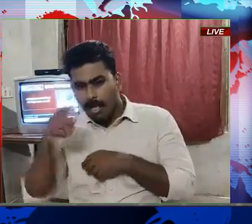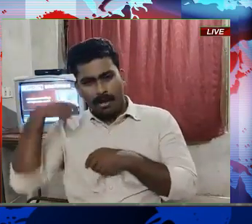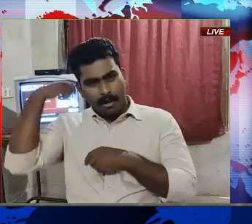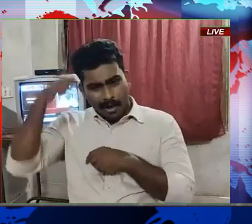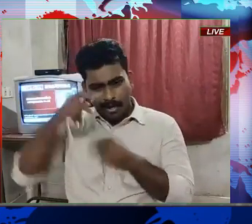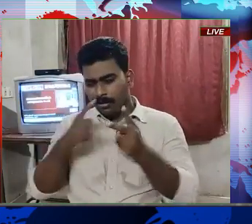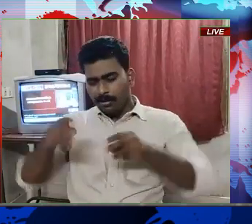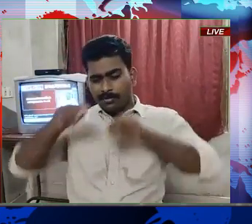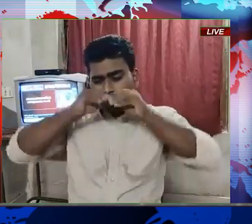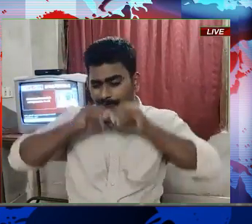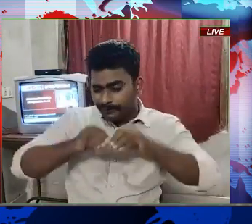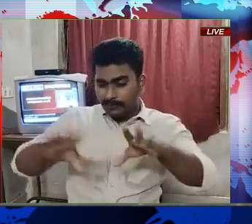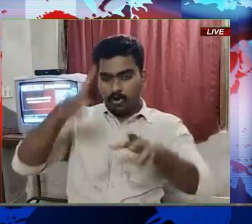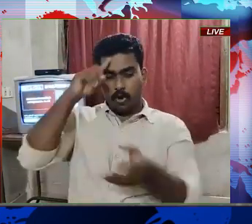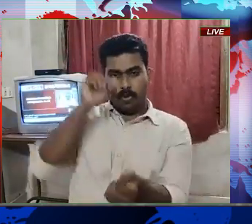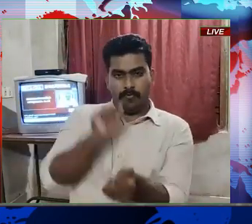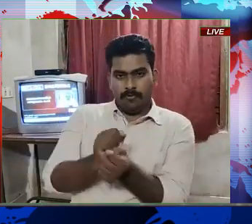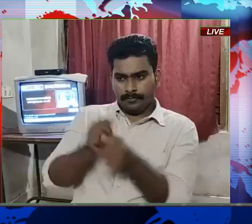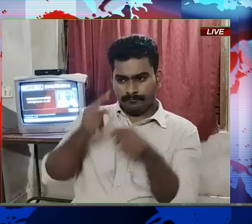അയാൾക്ക്